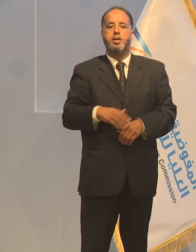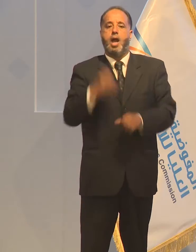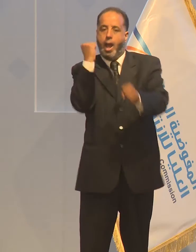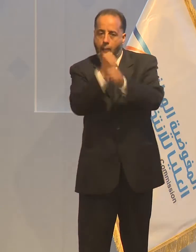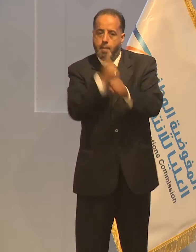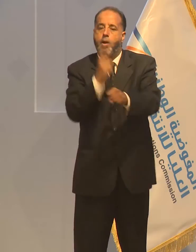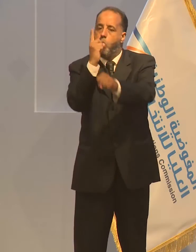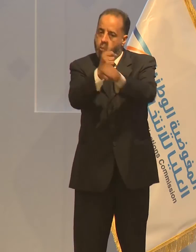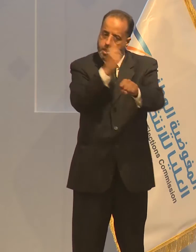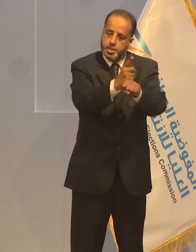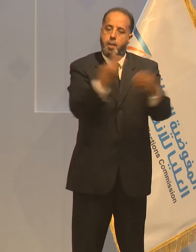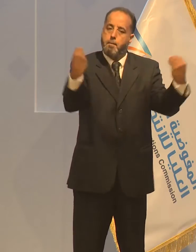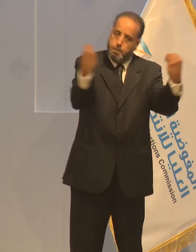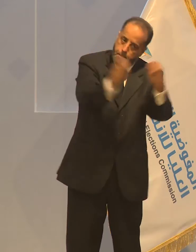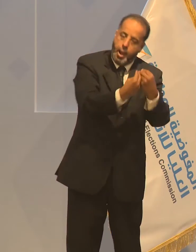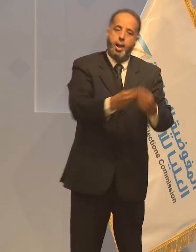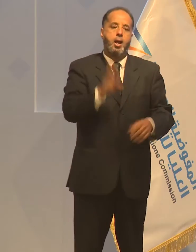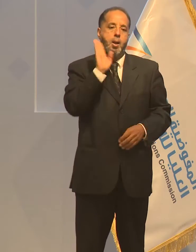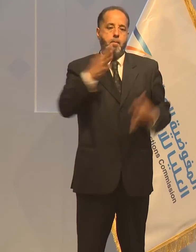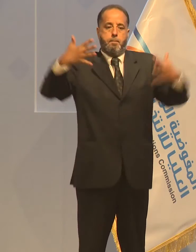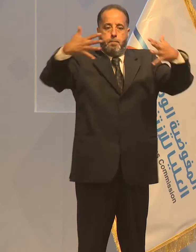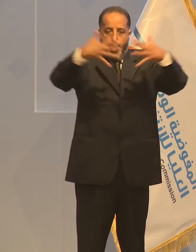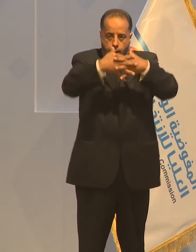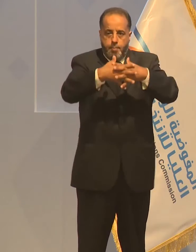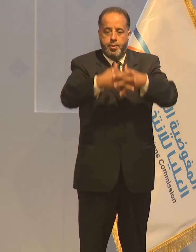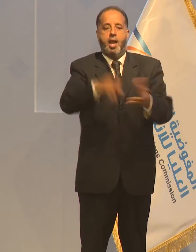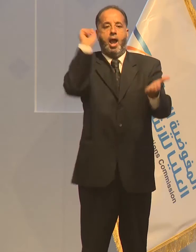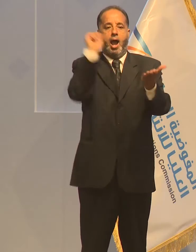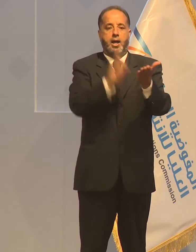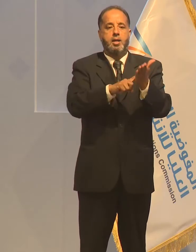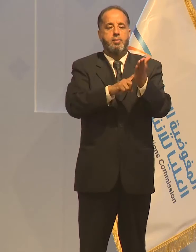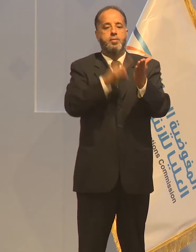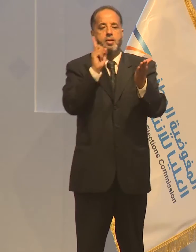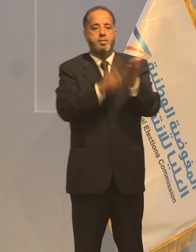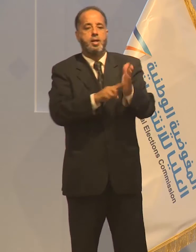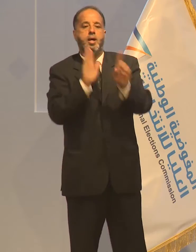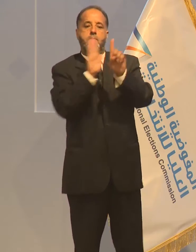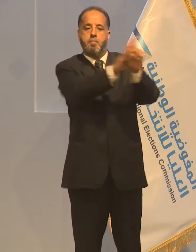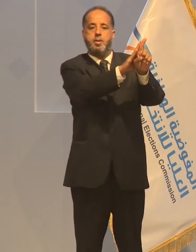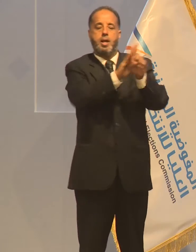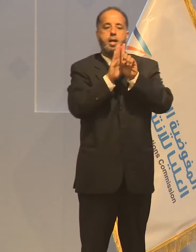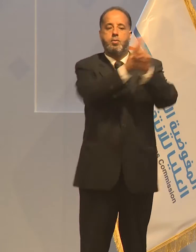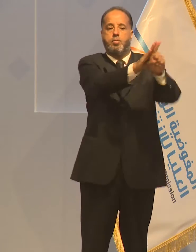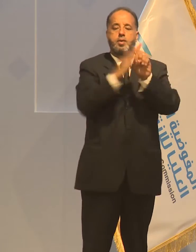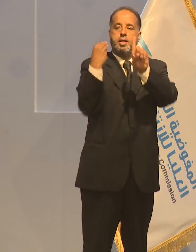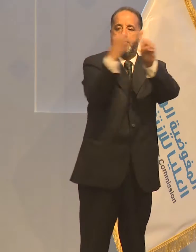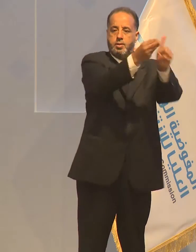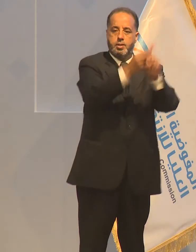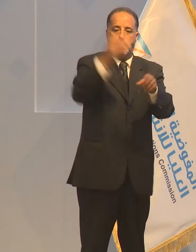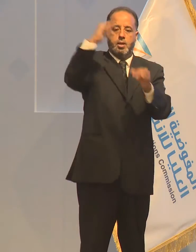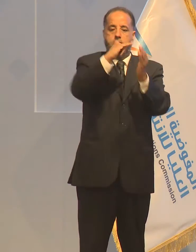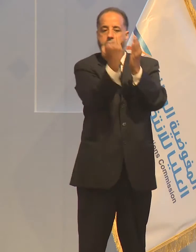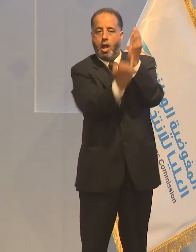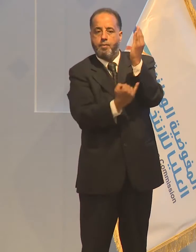العاملين التابعين للوزارة شريك تنفيذي حقيقي ومساهم وداعم للمفوضية العليا